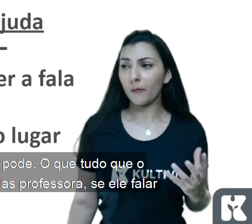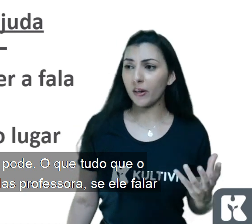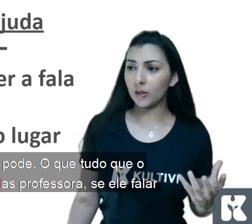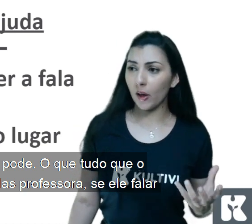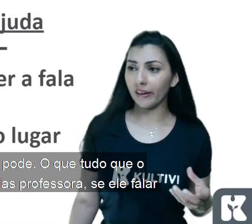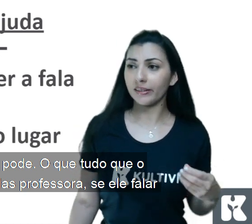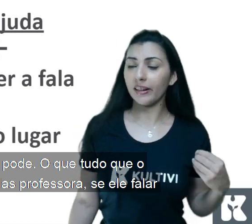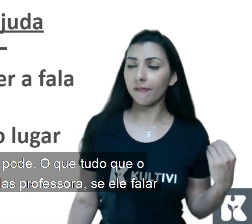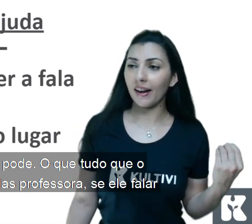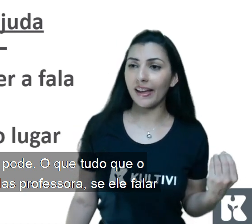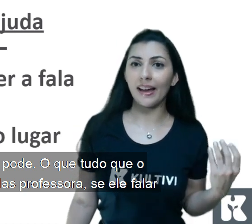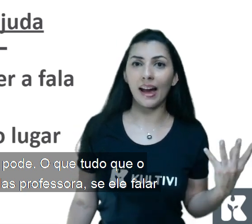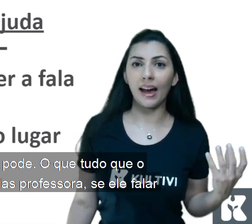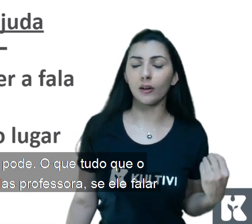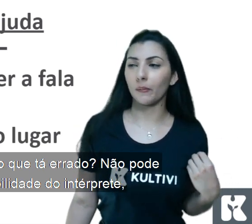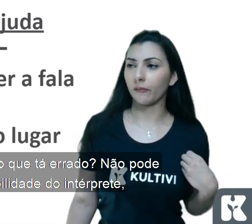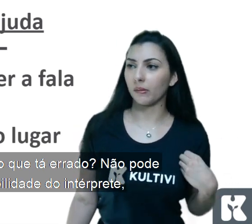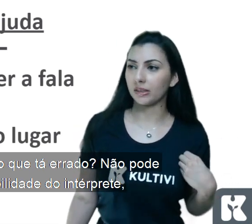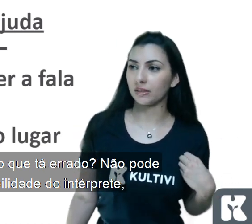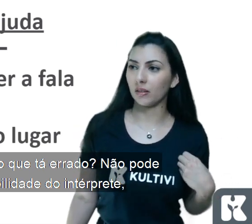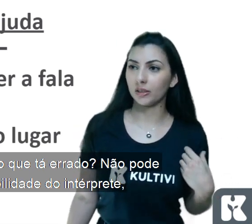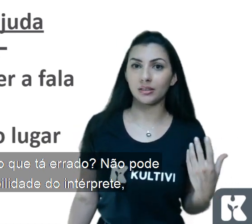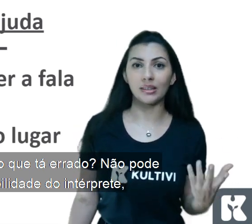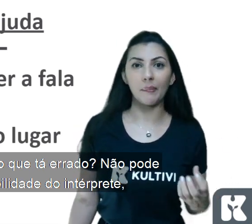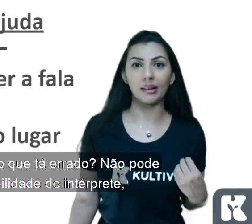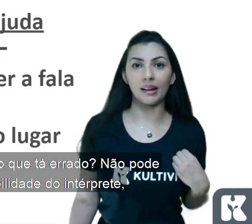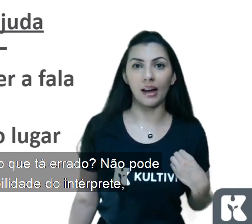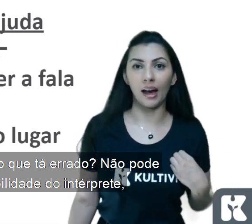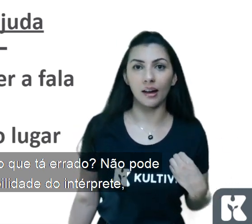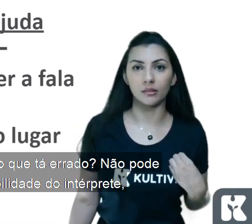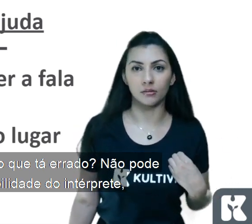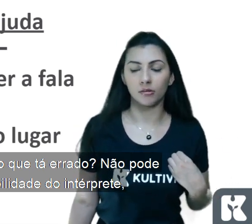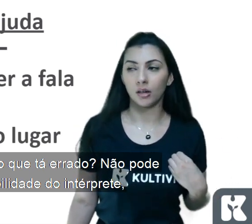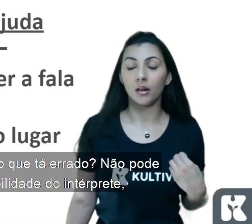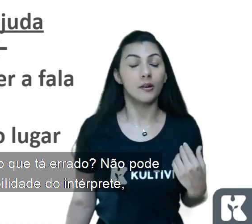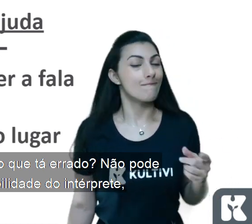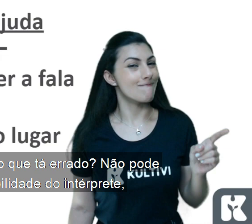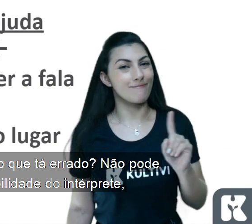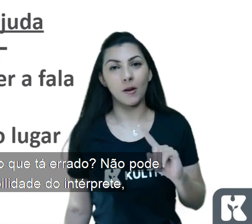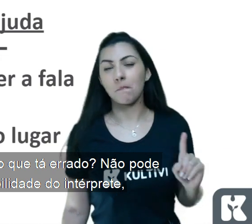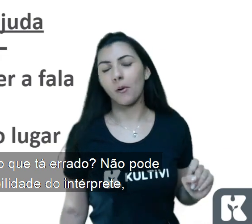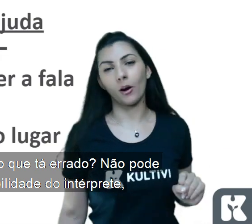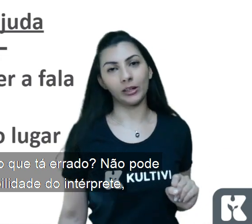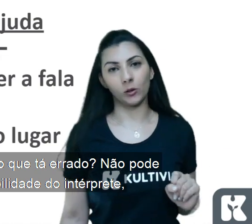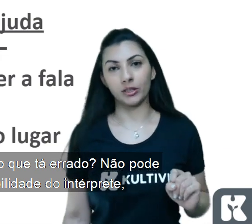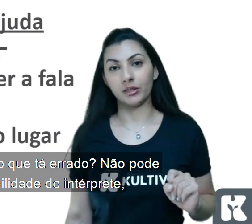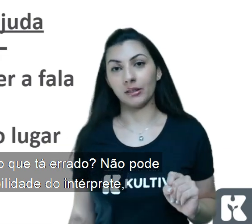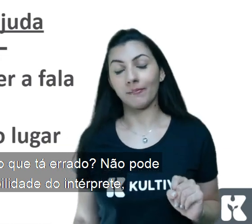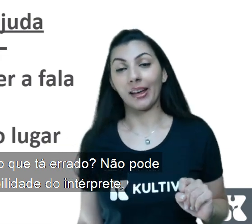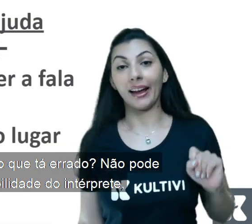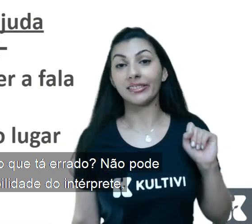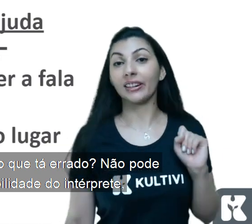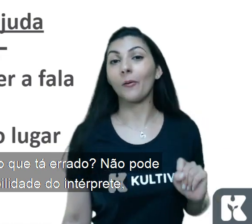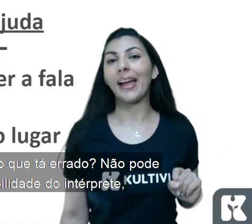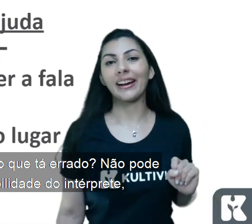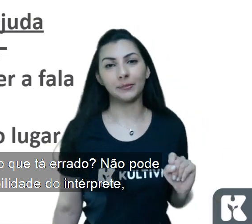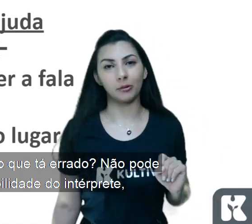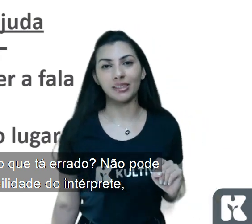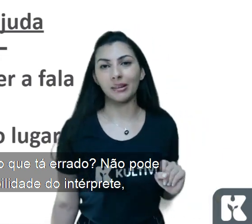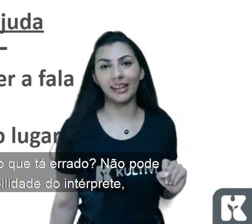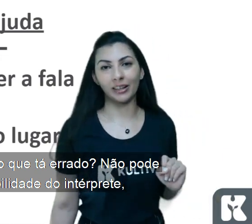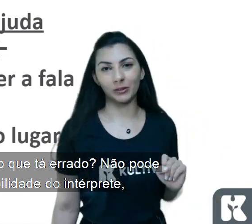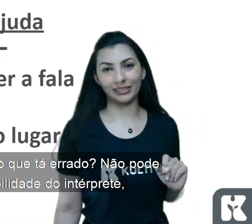Mas, professora, se ele falar errado uma informação e você sabe que está errado, não pode corrigir. Essa não